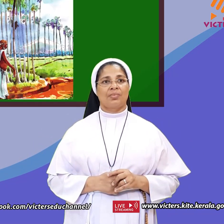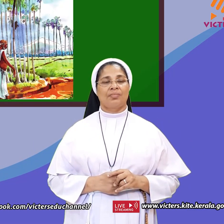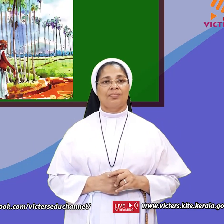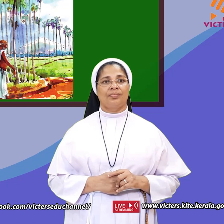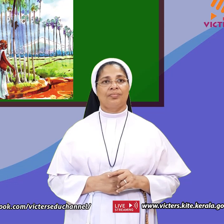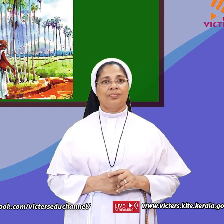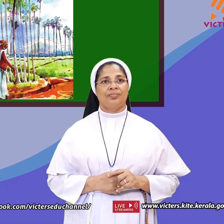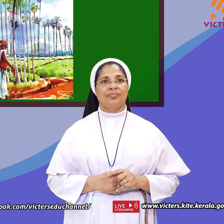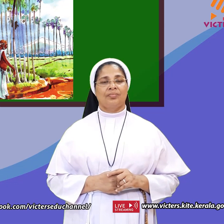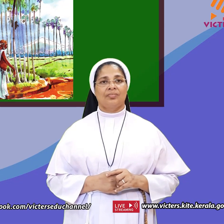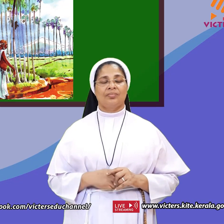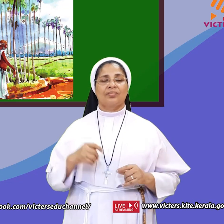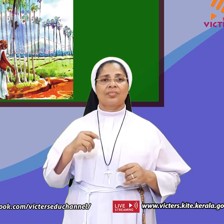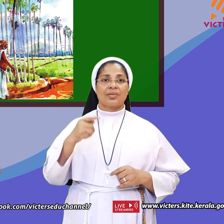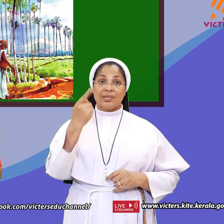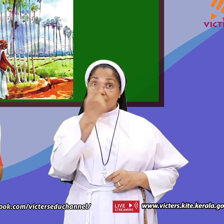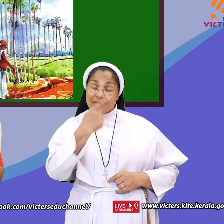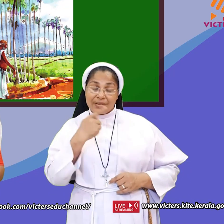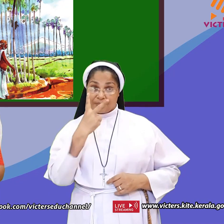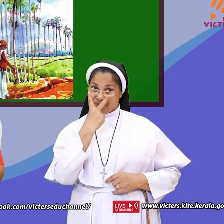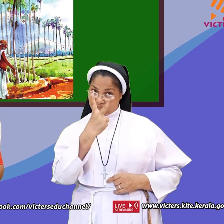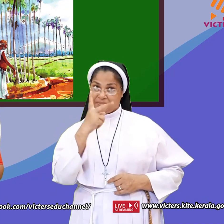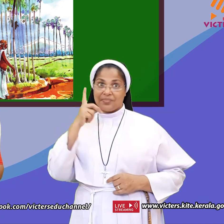ഈ തന്നിരിക്കുന്ന ചിത്രത്തിലേക്ക് ഒന്ന് നോക്കുക.